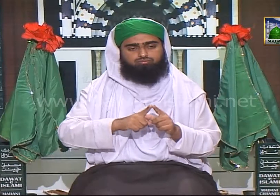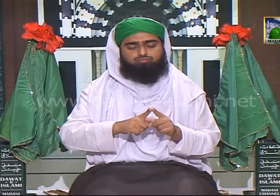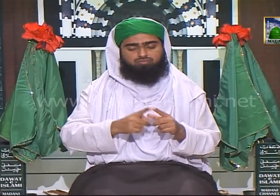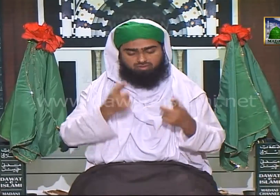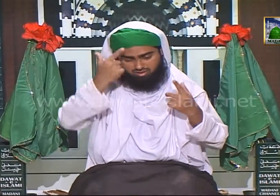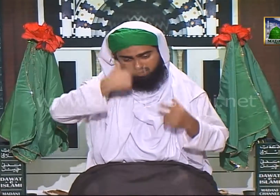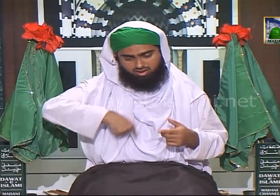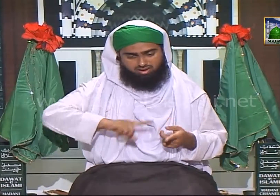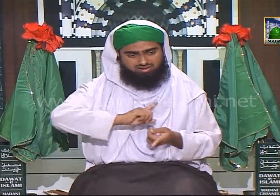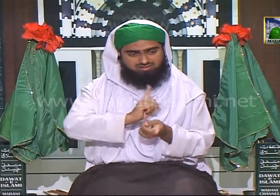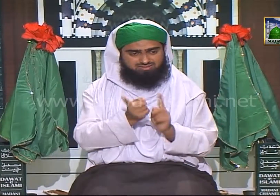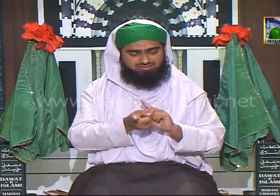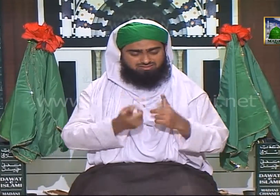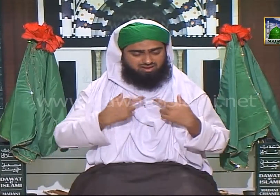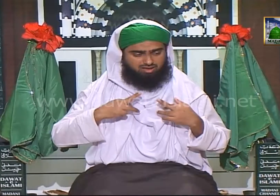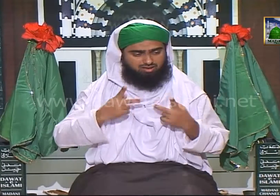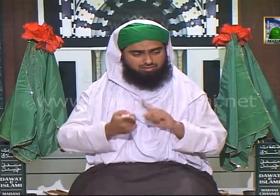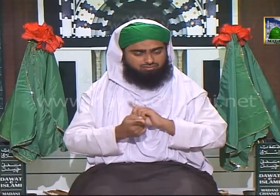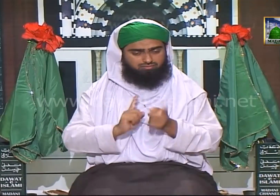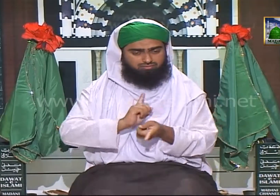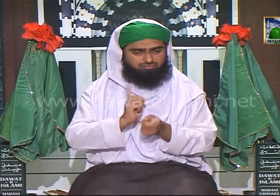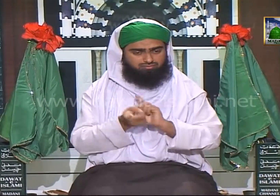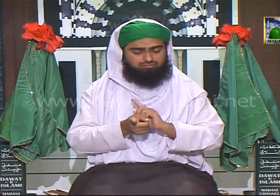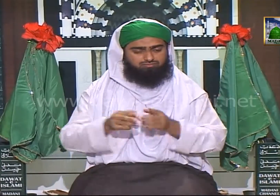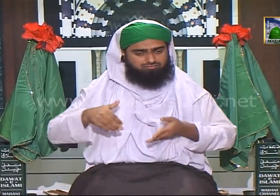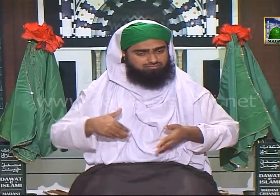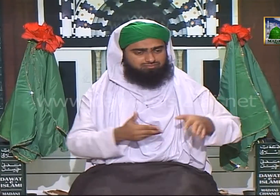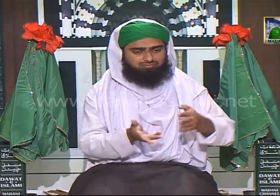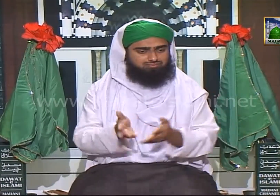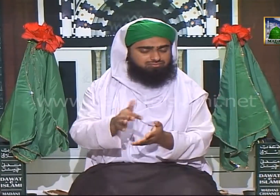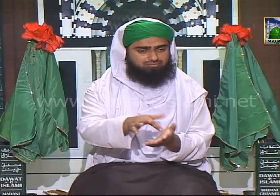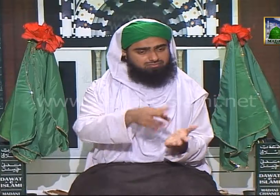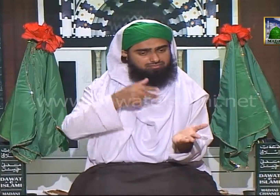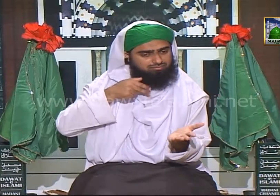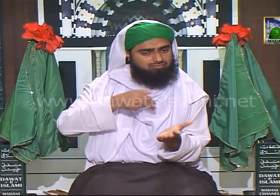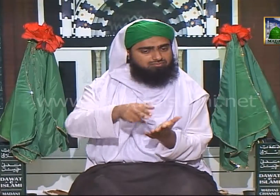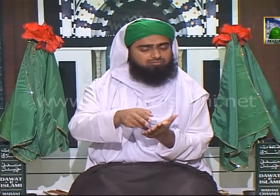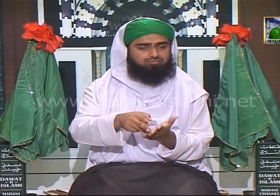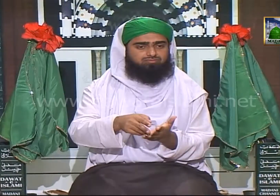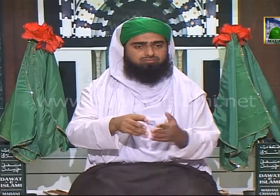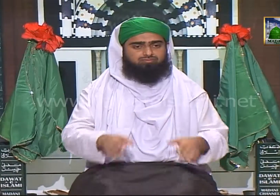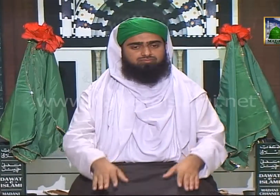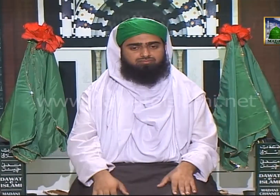کیا کرتے کہ داؤد کے بارے میں کیا خیال ہے, کیا تاثرات ہیں. ایک بار اسی طرح تاثرات معلوم کر رہے تھے